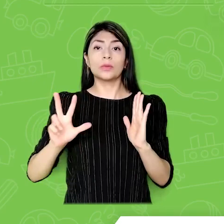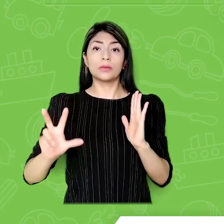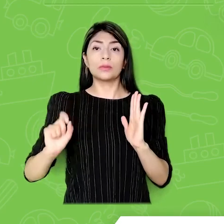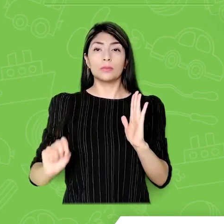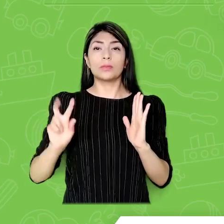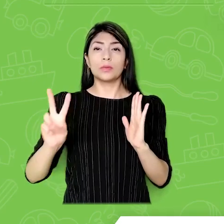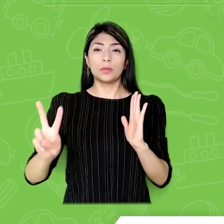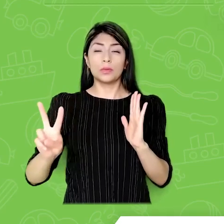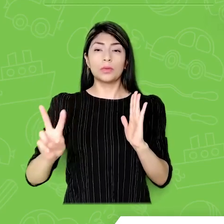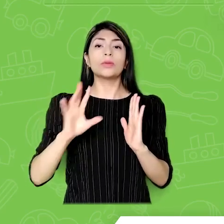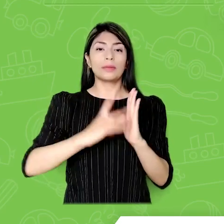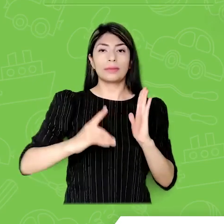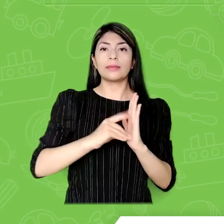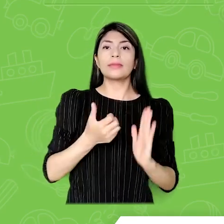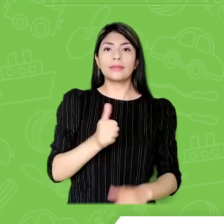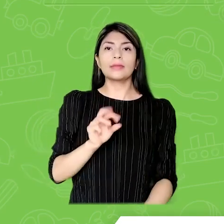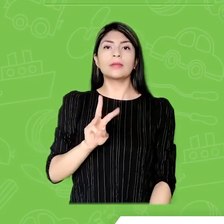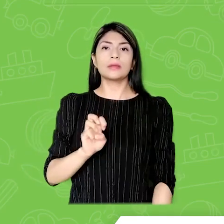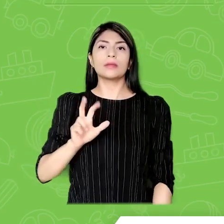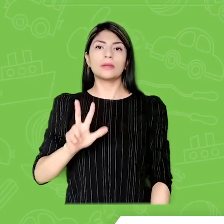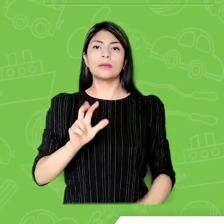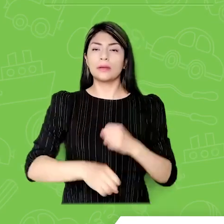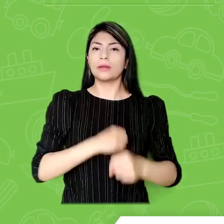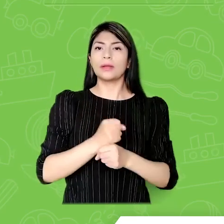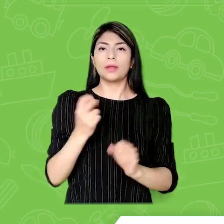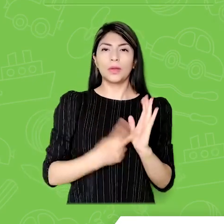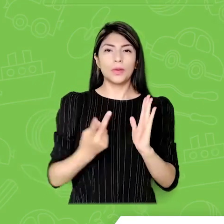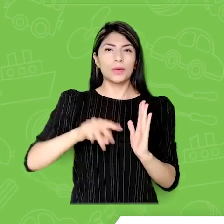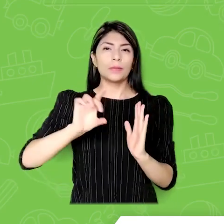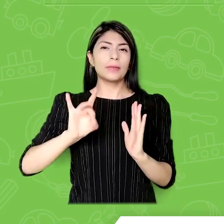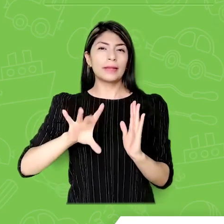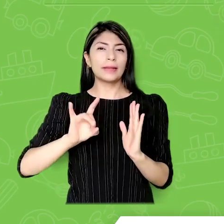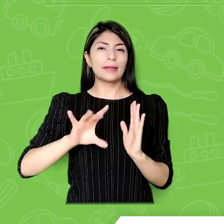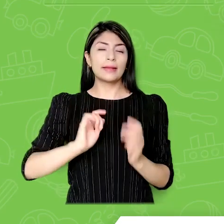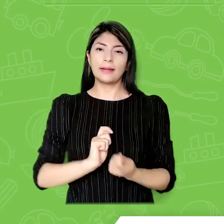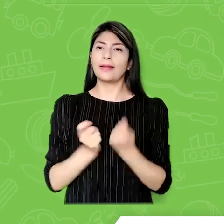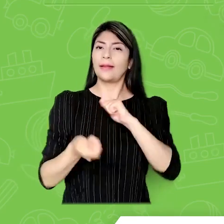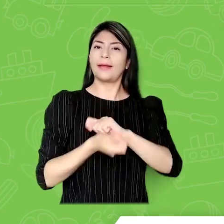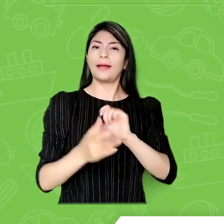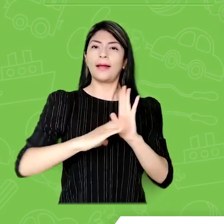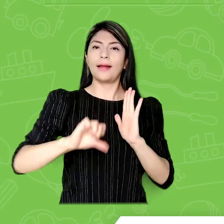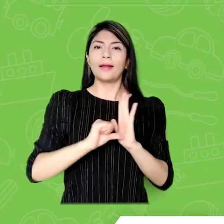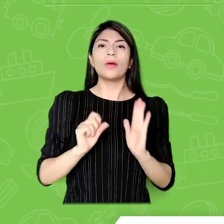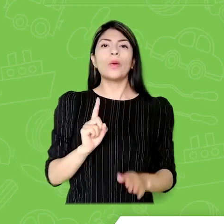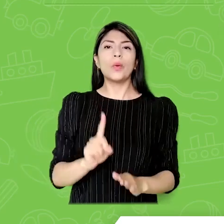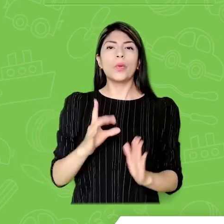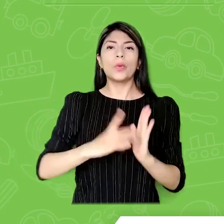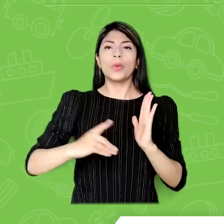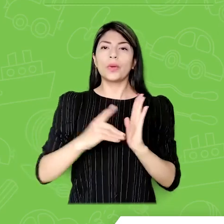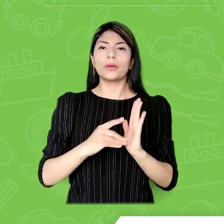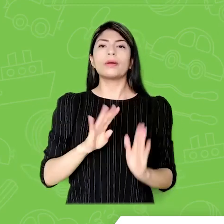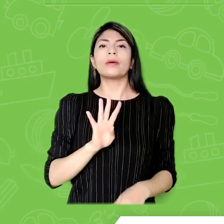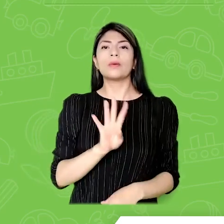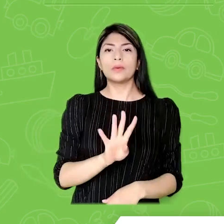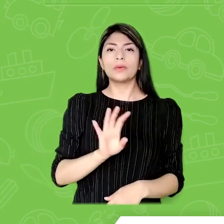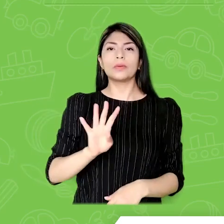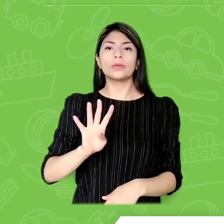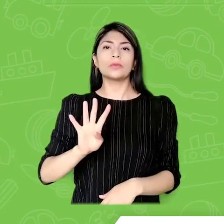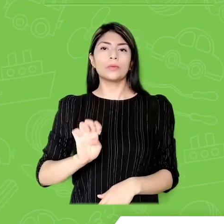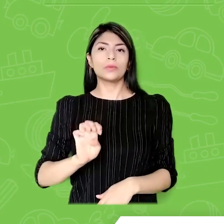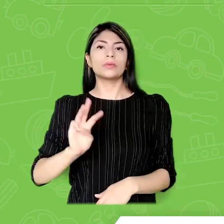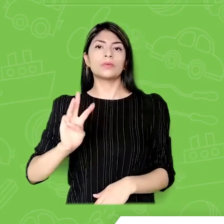2.2.5.3.2 del Decreto 1083 de 2015, modificado por el artículo 1 del Decreto 498